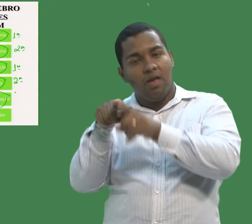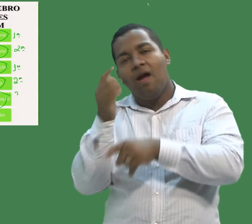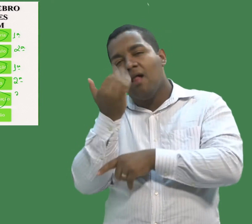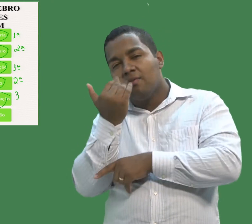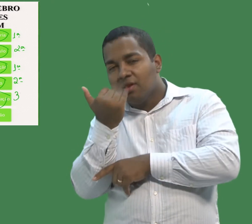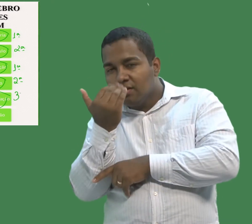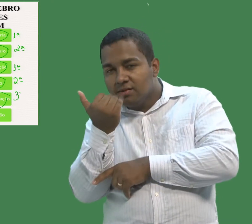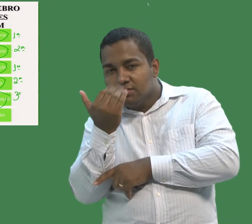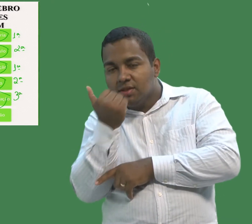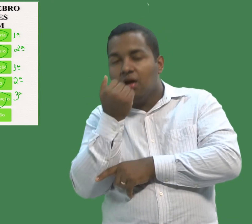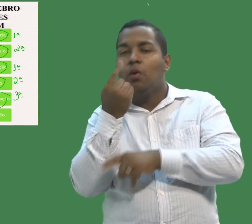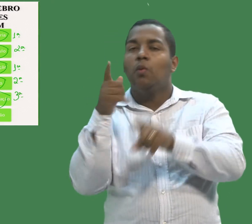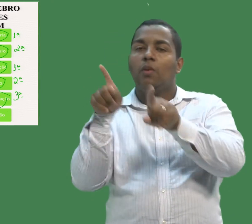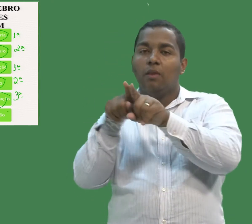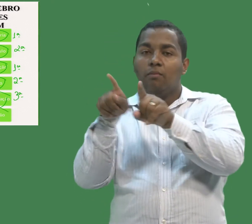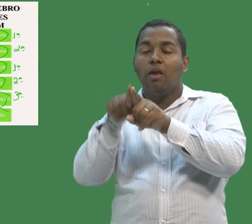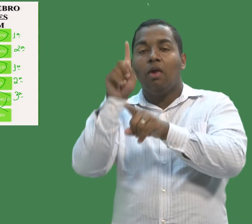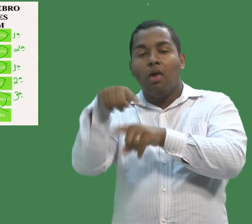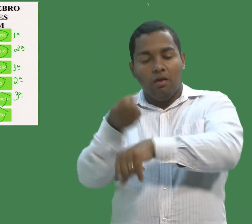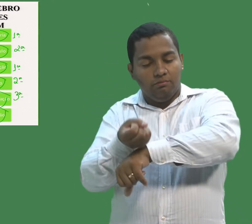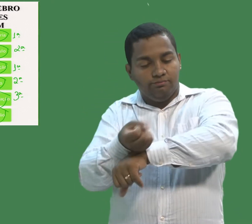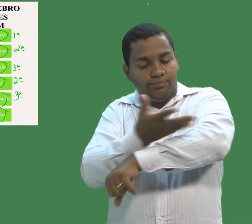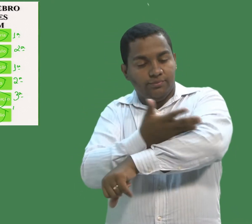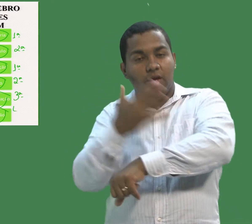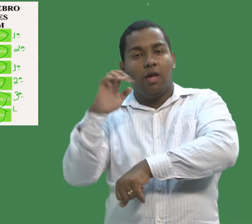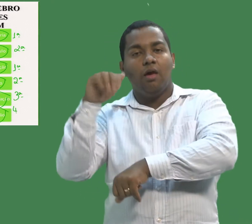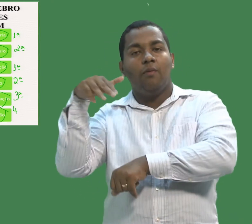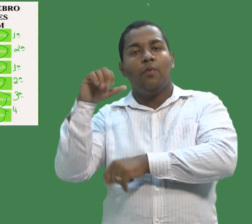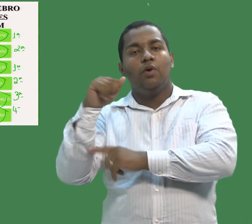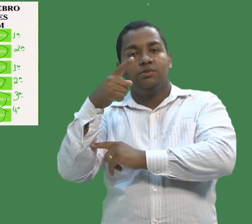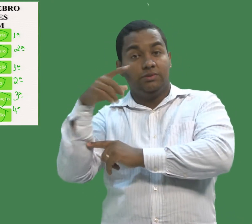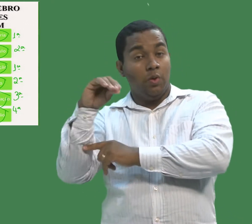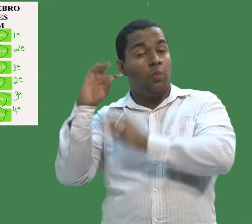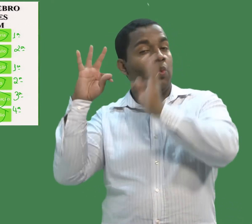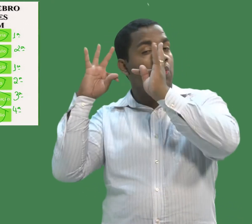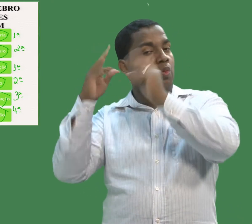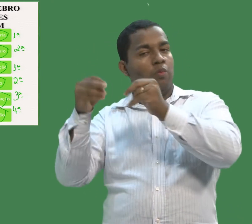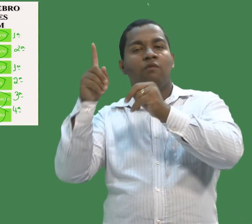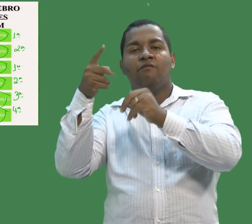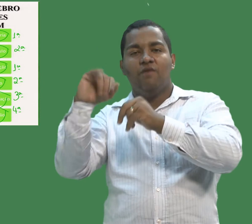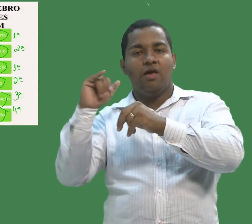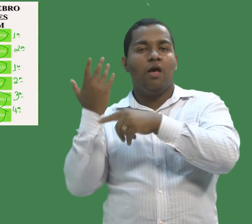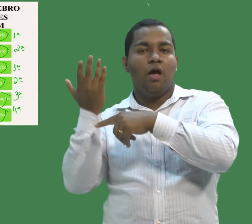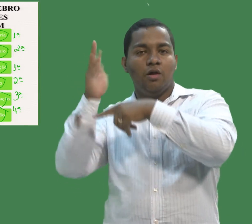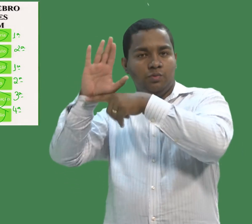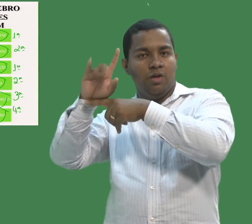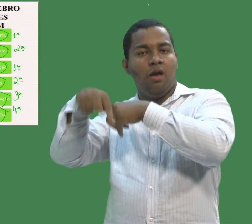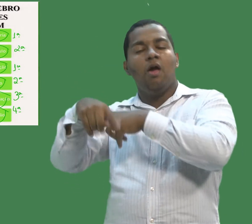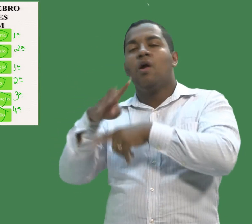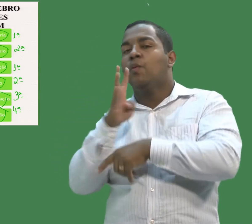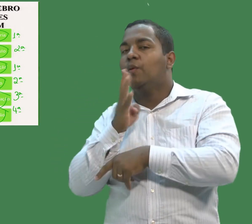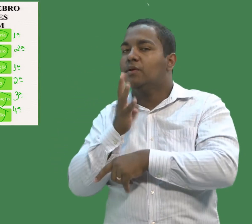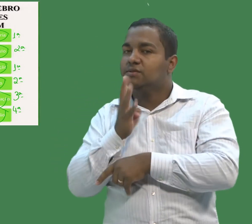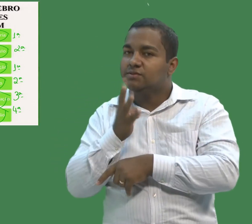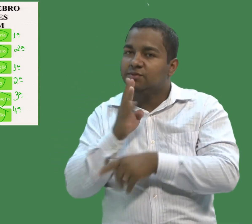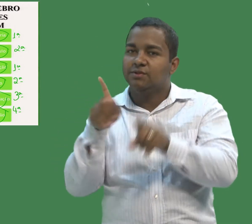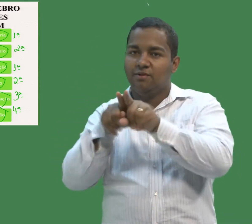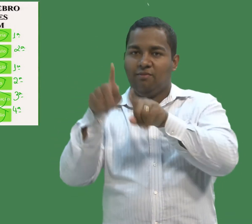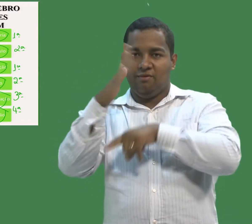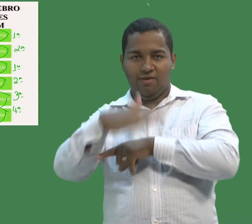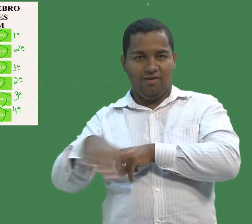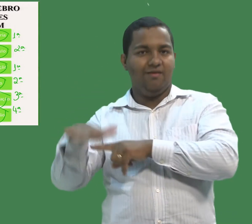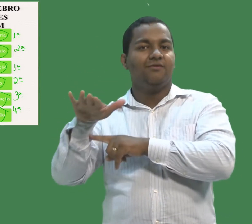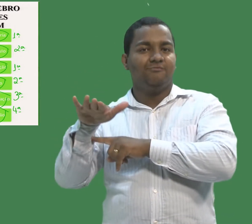alimentação e a emoção, tá? Então tudo isso vai favorecer na questão da aquisição do conhecimento